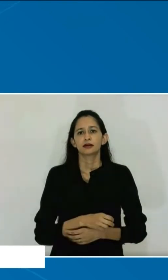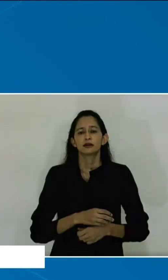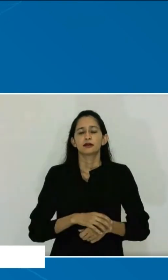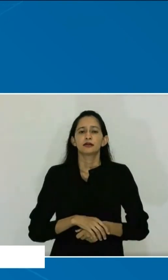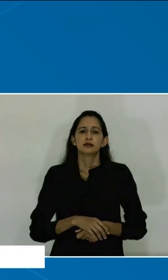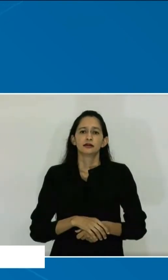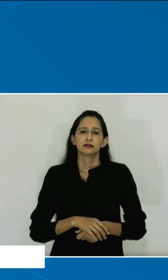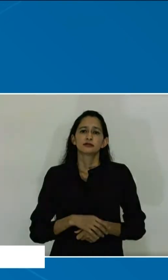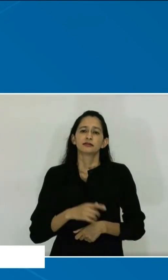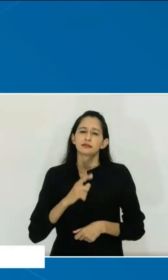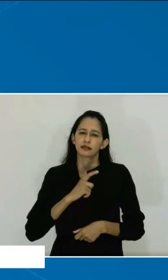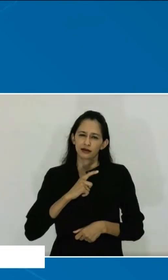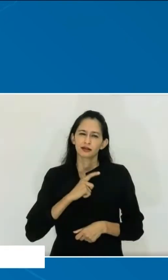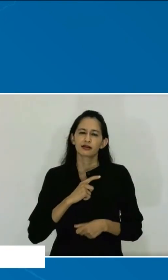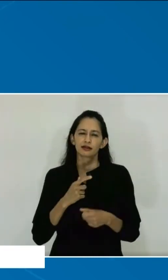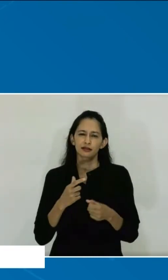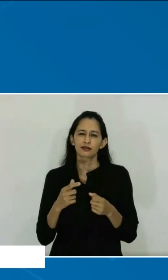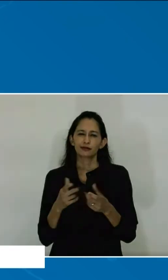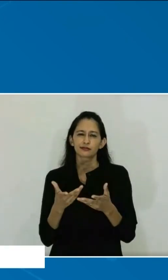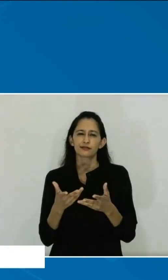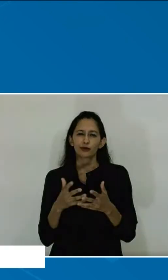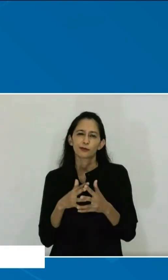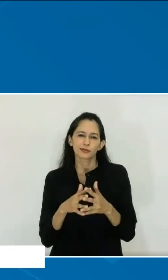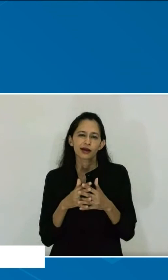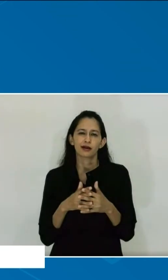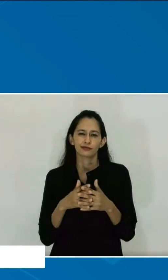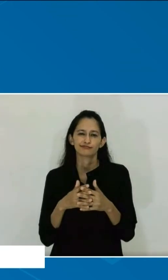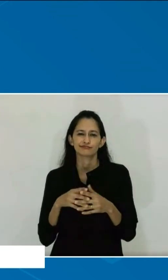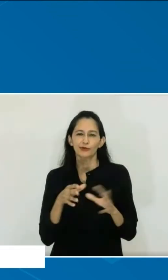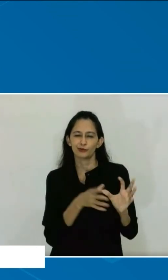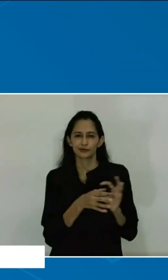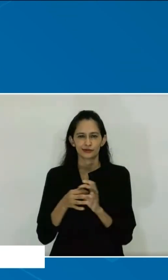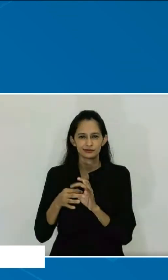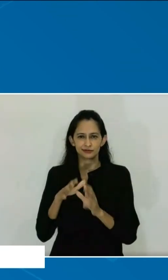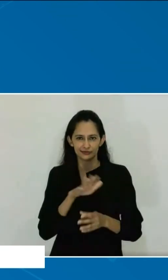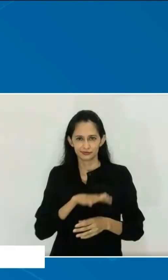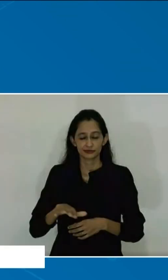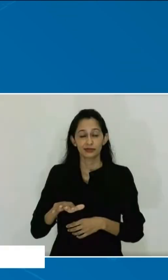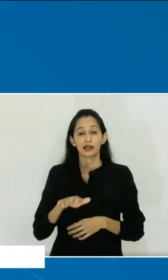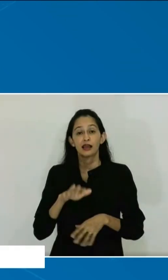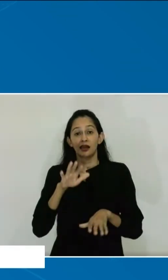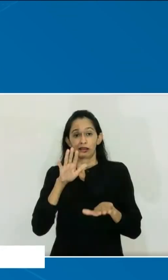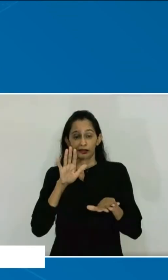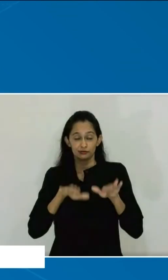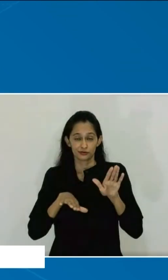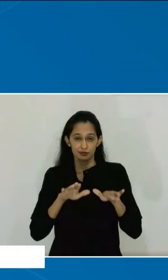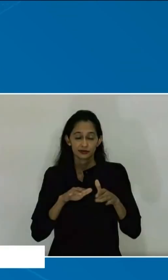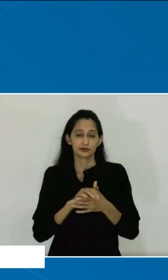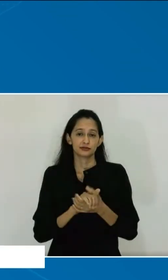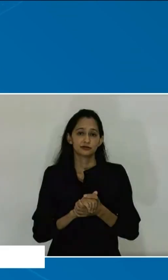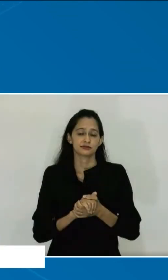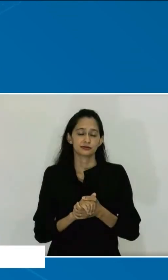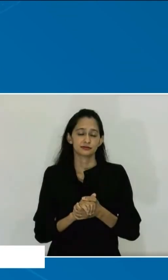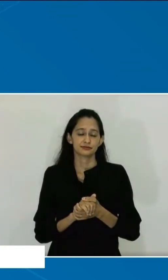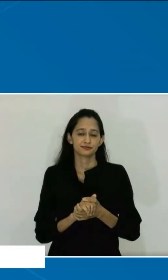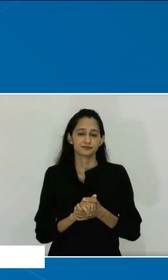um paradoxo nesse contexto aí. E uma parte, talvez, desses